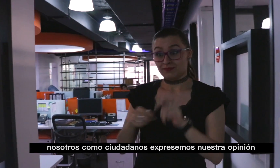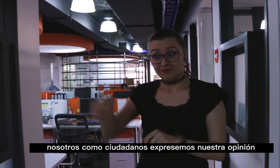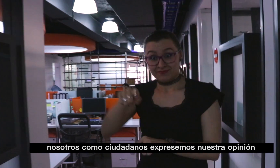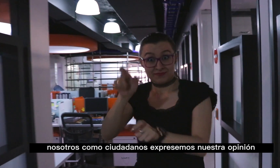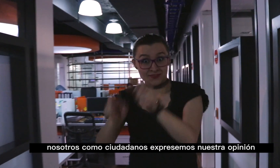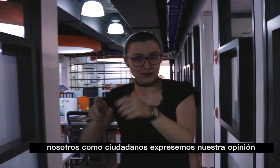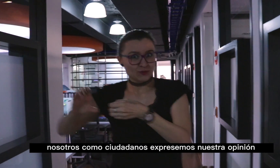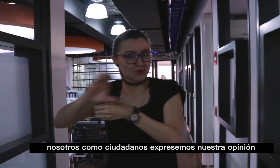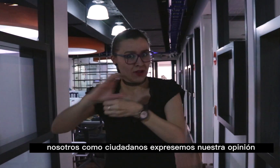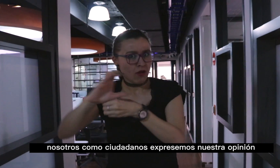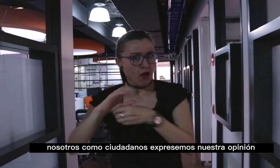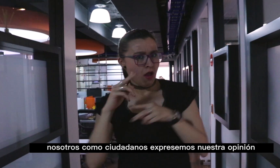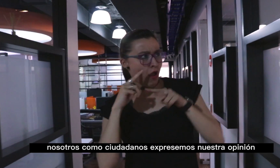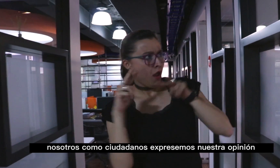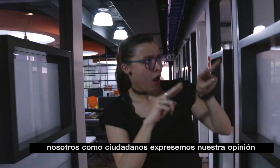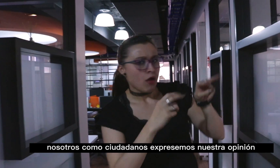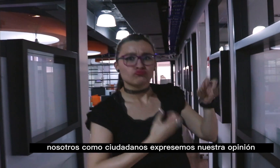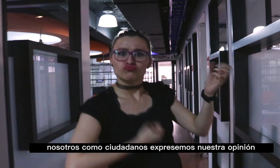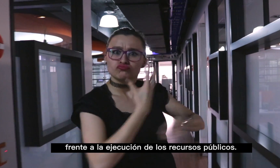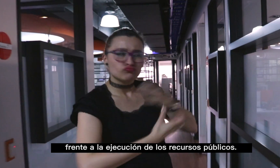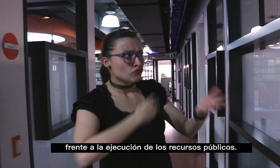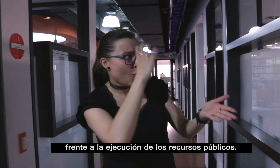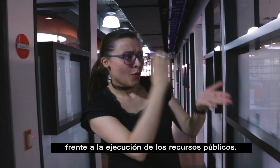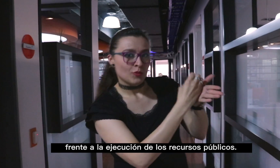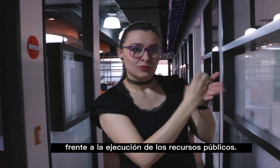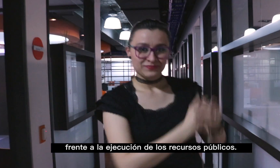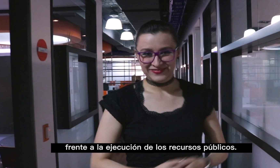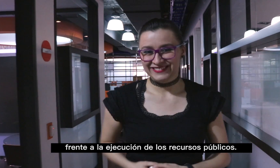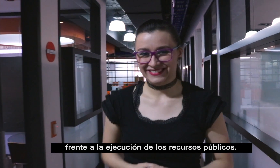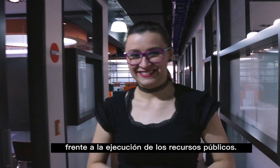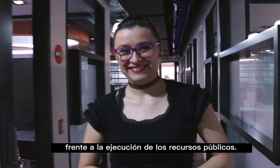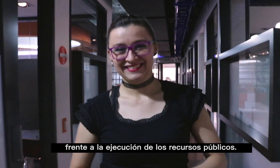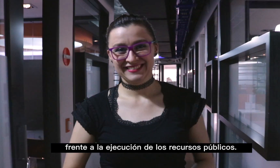que nosotros como ciudadanos expresemos nuestra opinión frente a la ejecución de los recursos públicos.